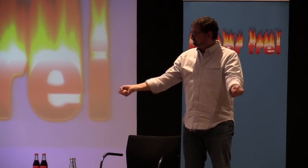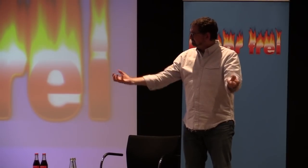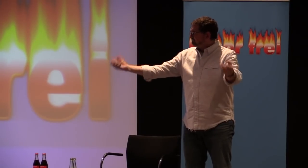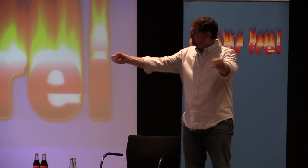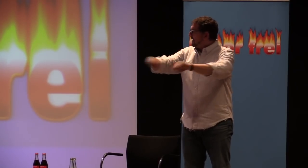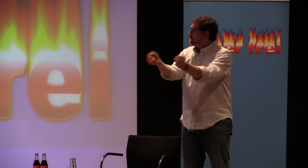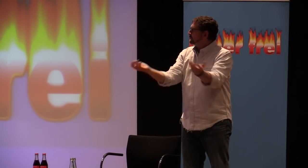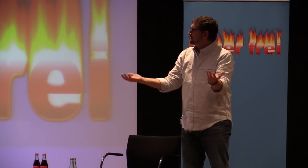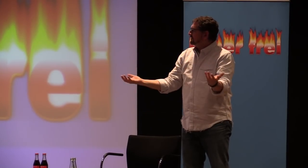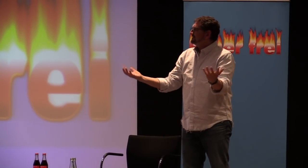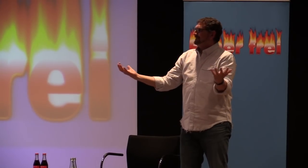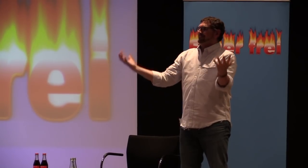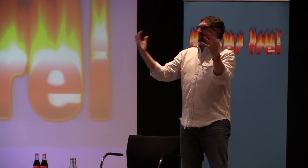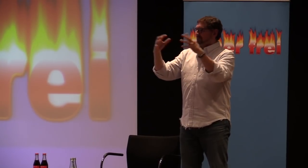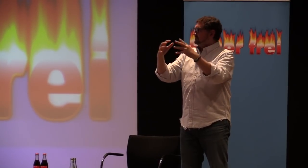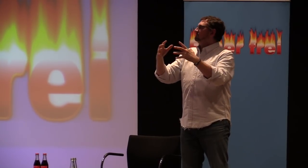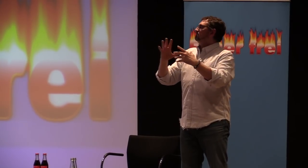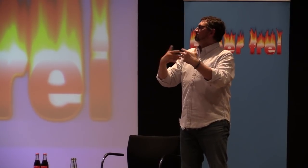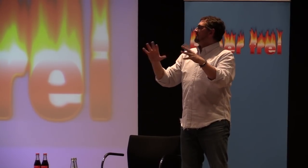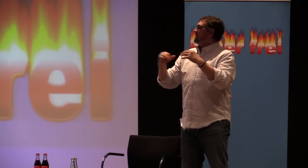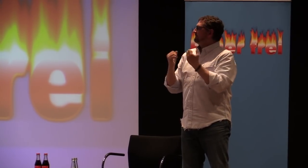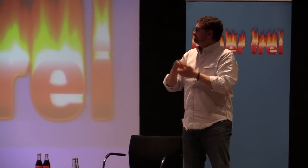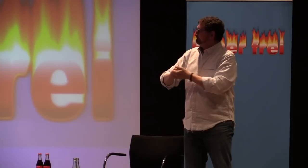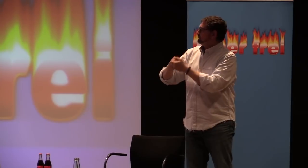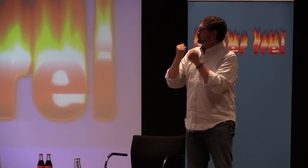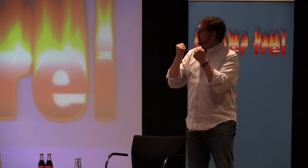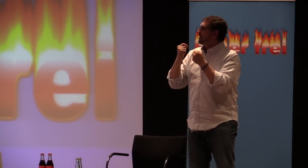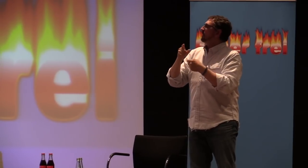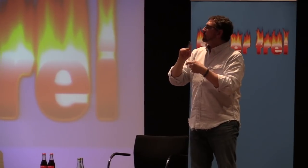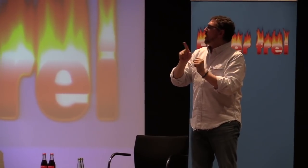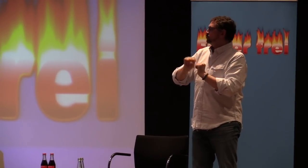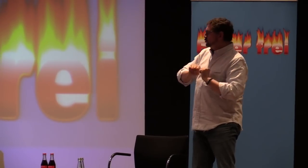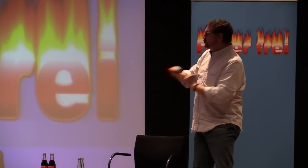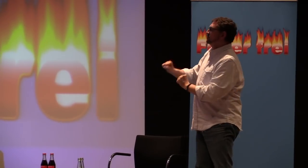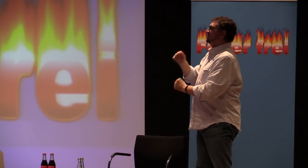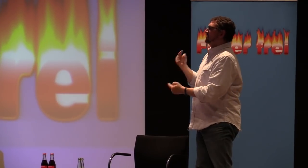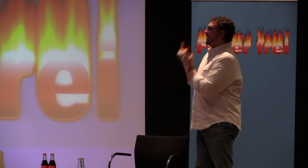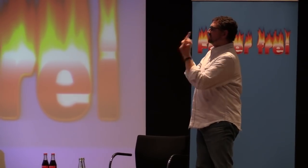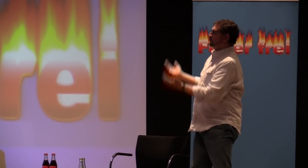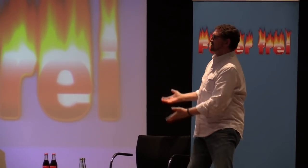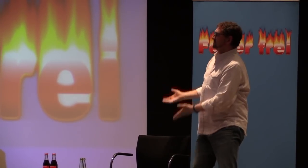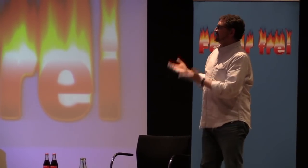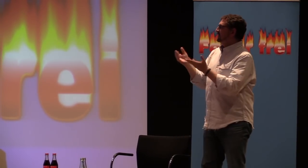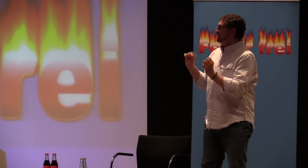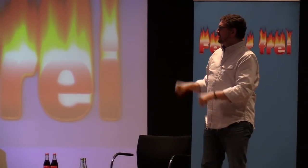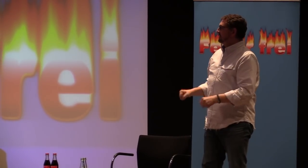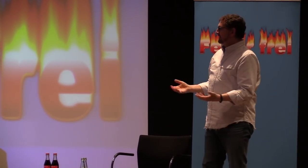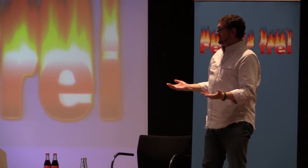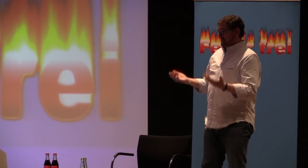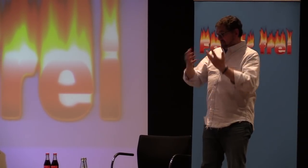zusammenzuschließen, damit die eben diese schwierige Zeit besser bewältigen können, sodass eben